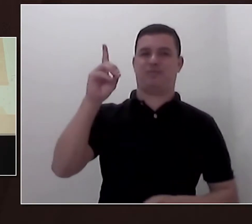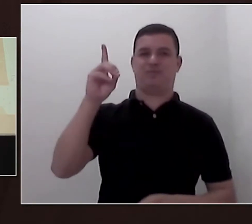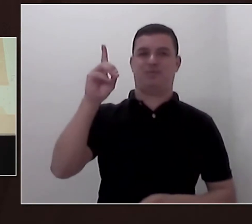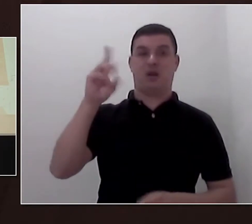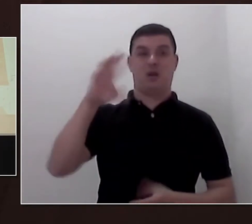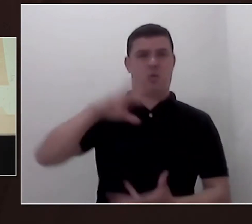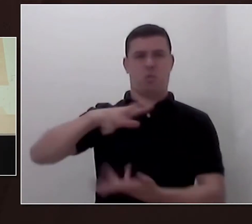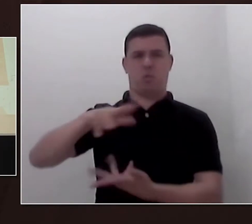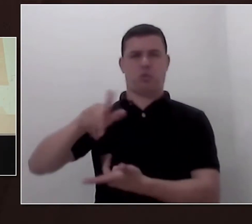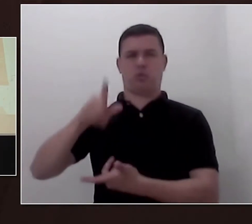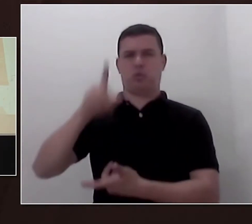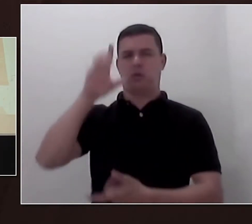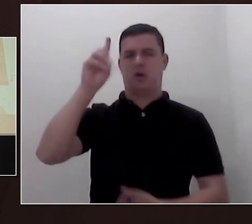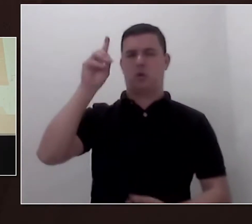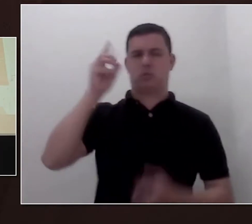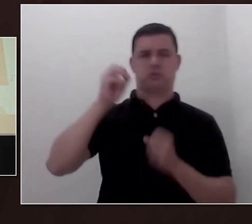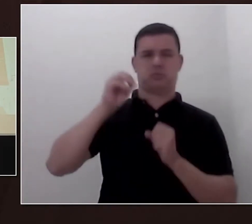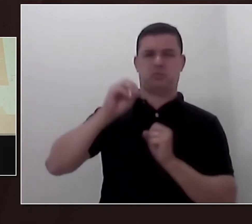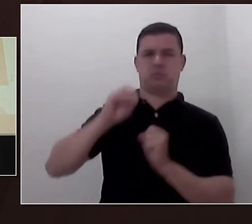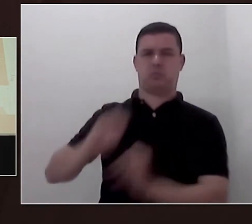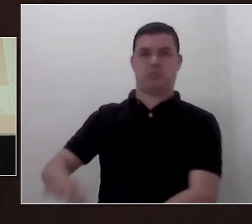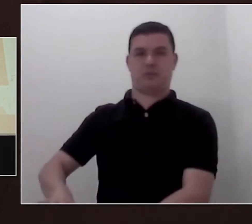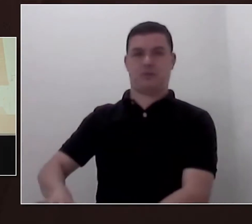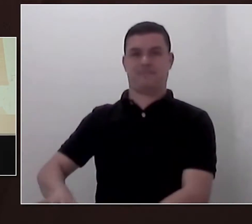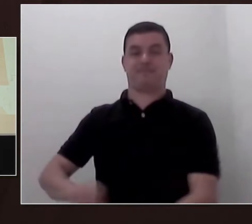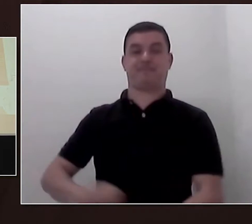sistematizado por Satanás.